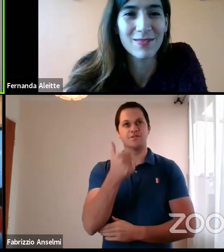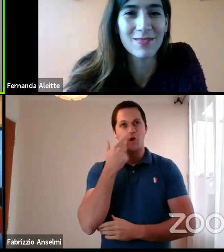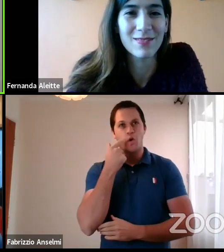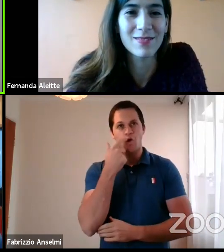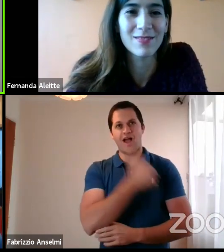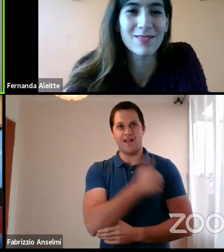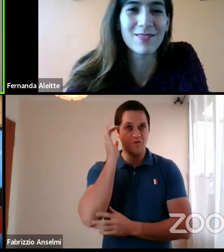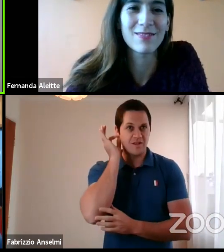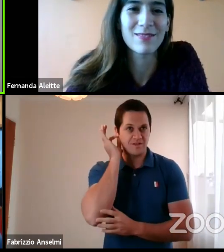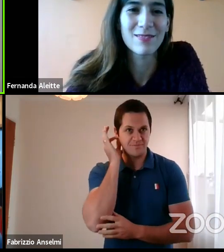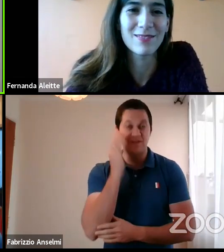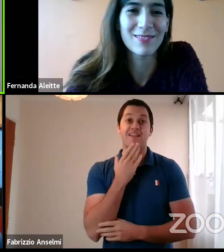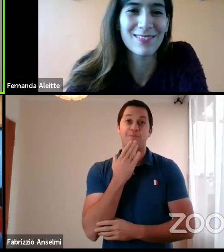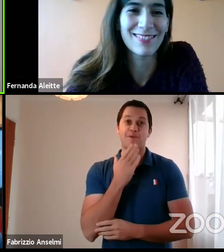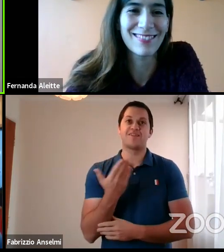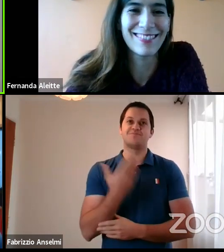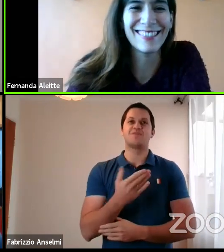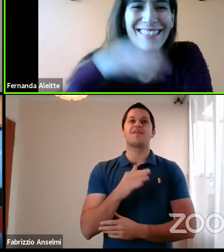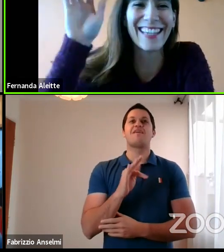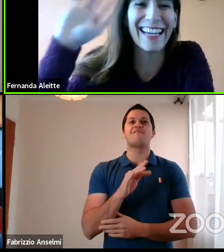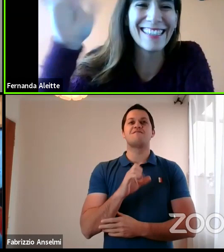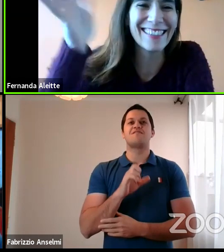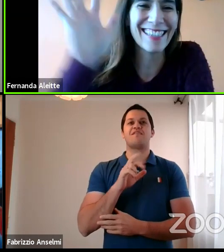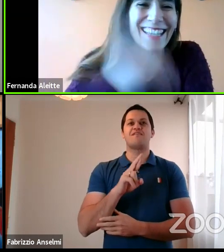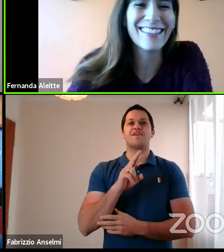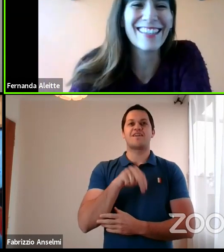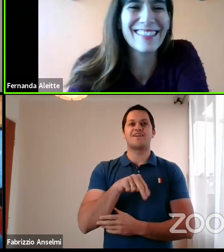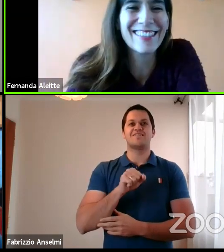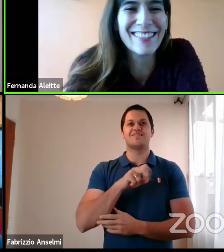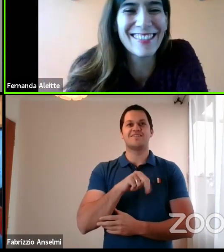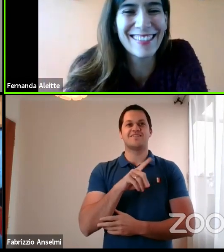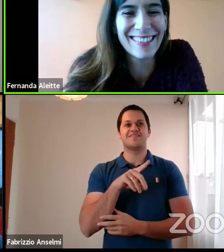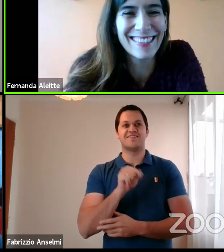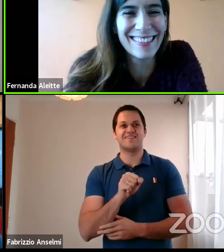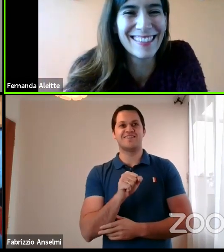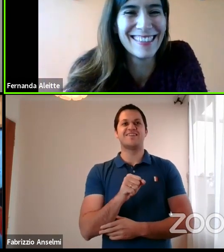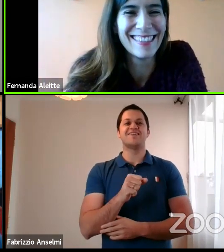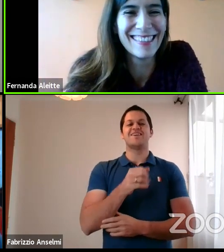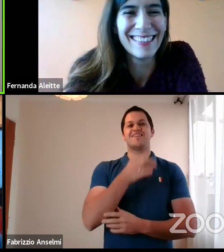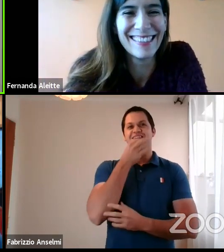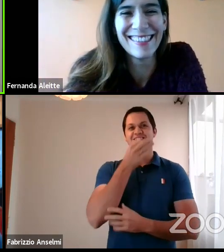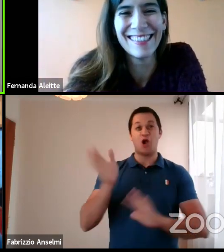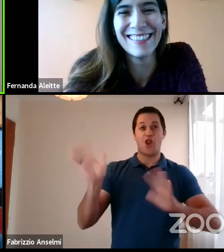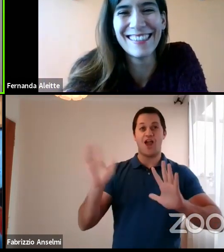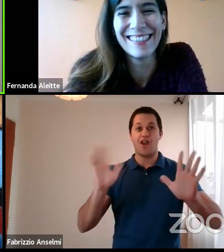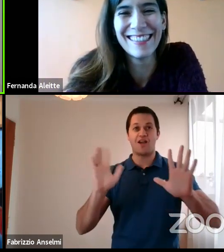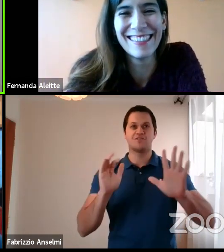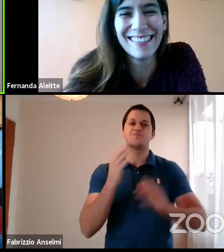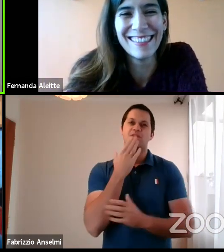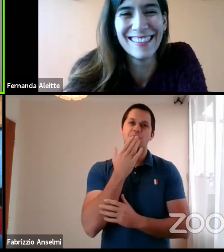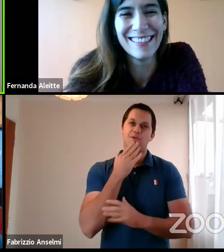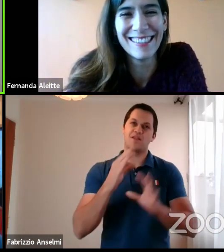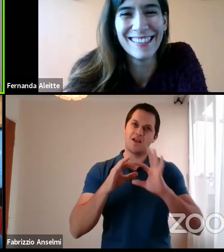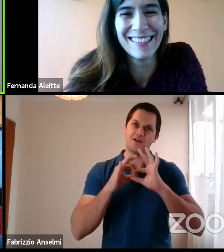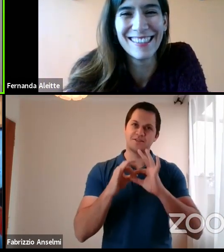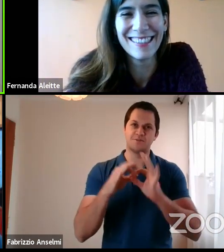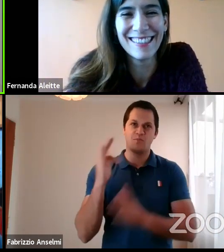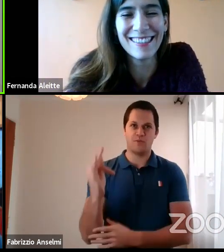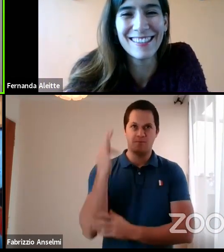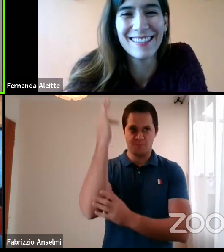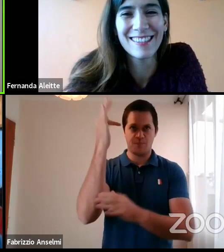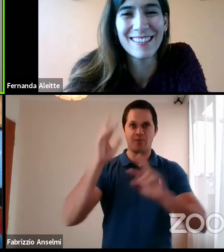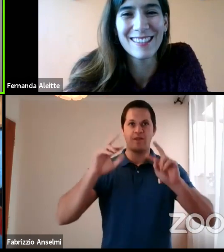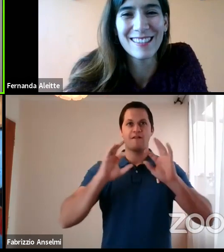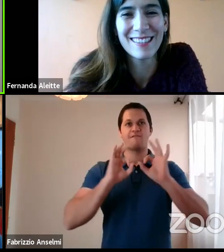Fernanda Leite, que está aquí. Hola, hola a todas Estamos y con todos. él. Y también agradecemos a Fabricio Anselmi, nuestro intérprete de